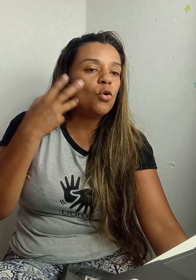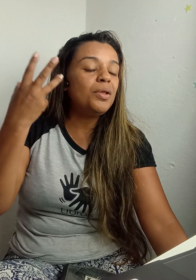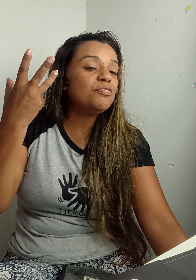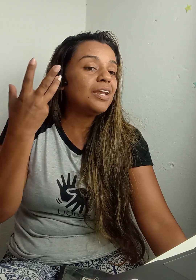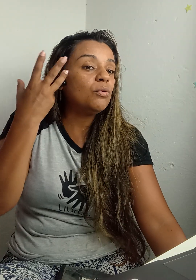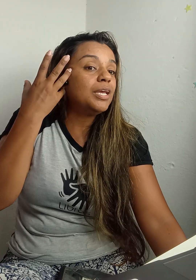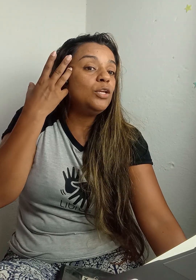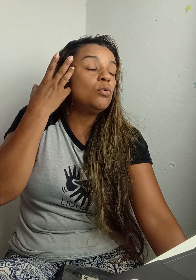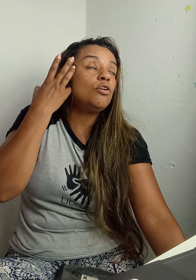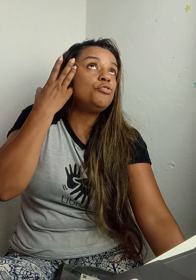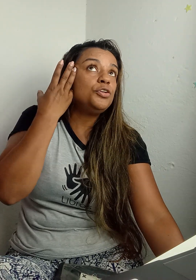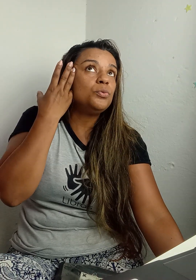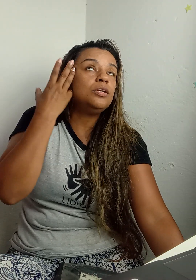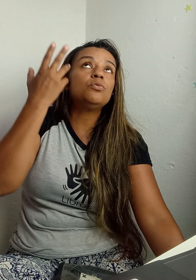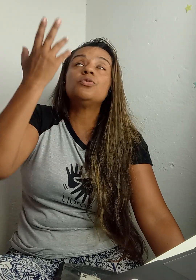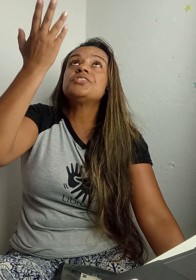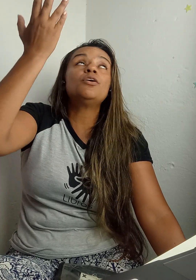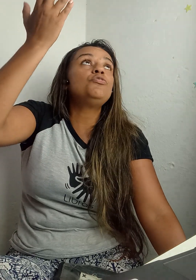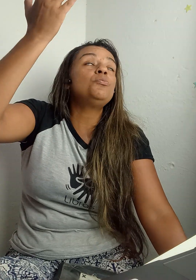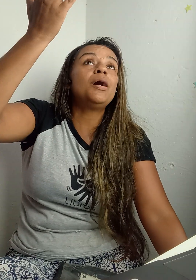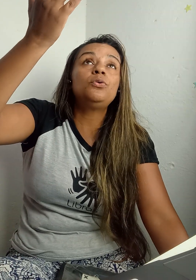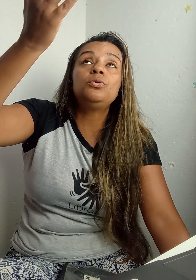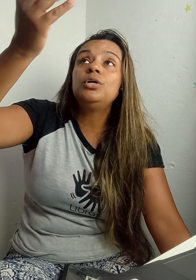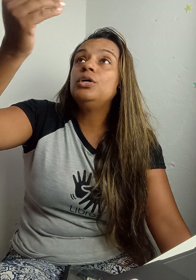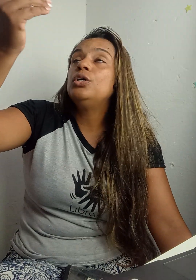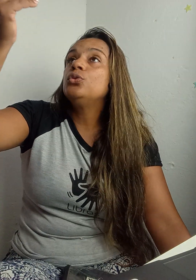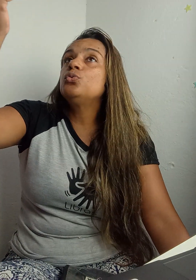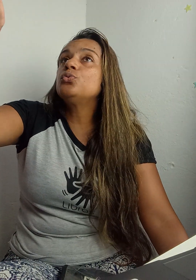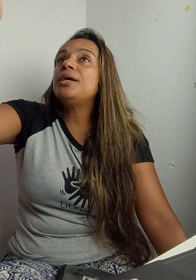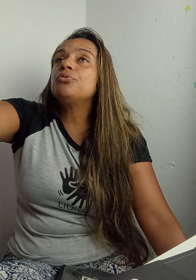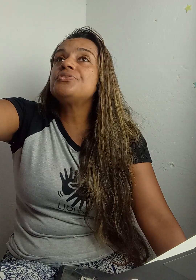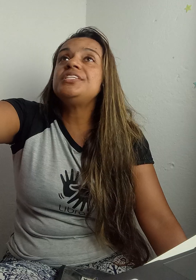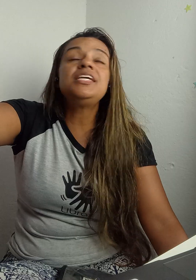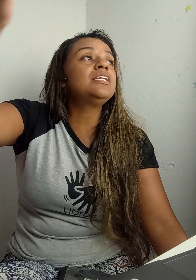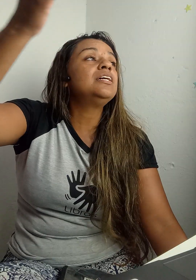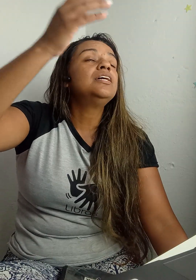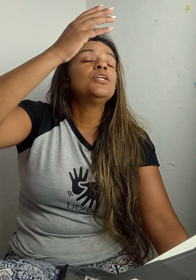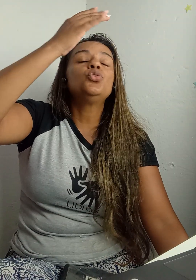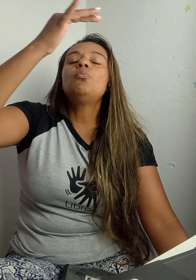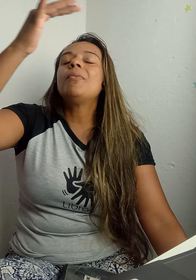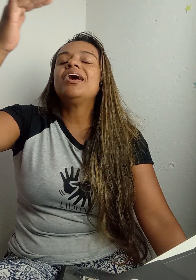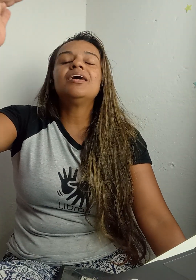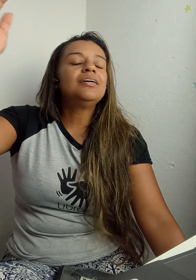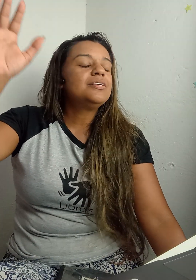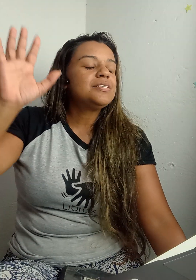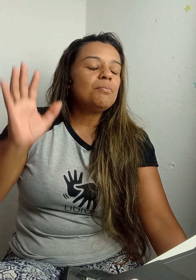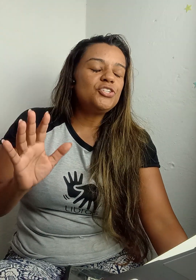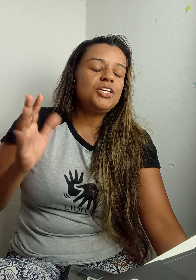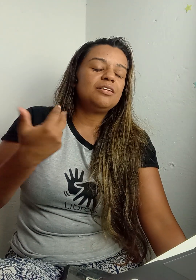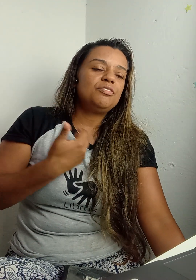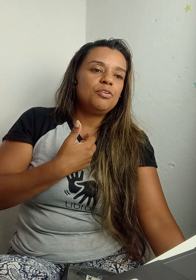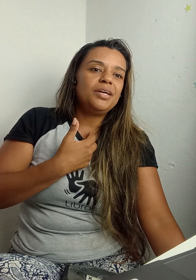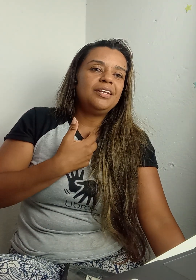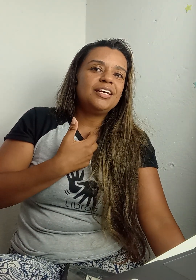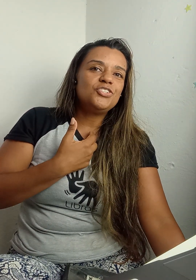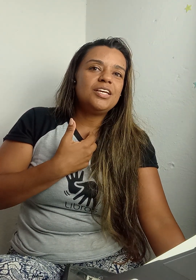como ele falar o que ele nunca ouviu, ele não consegue ouvir um barulho da buzina, do mar. Você imagina viver uma realidade